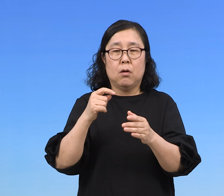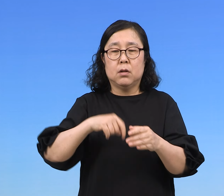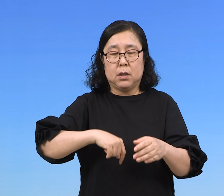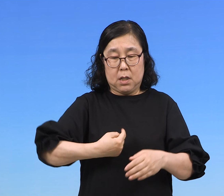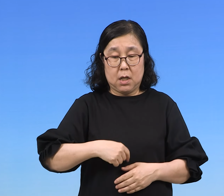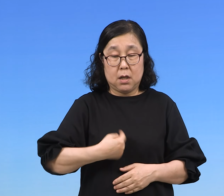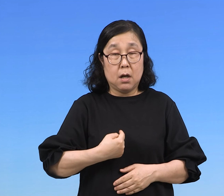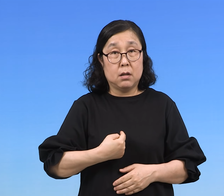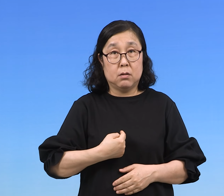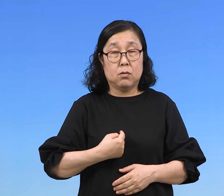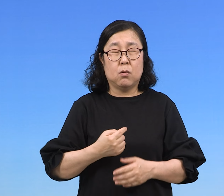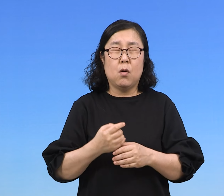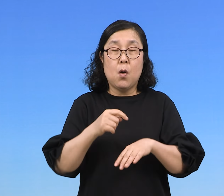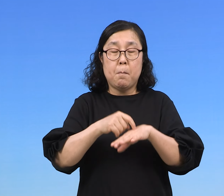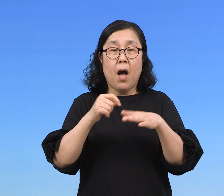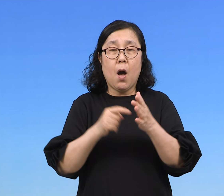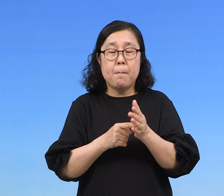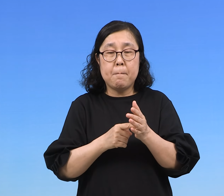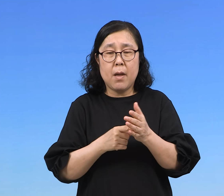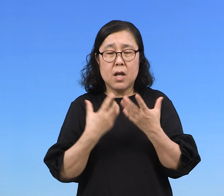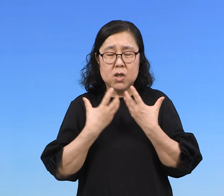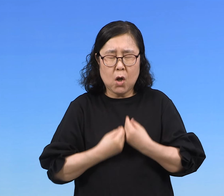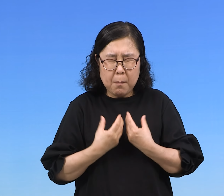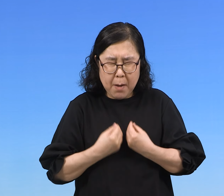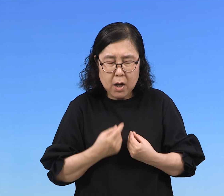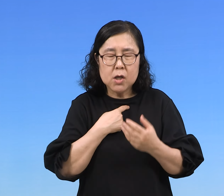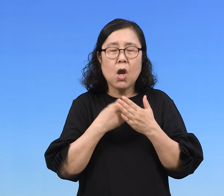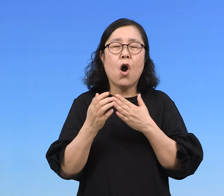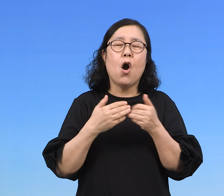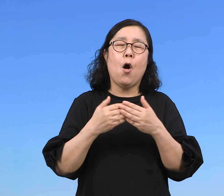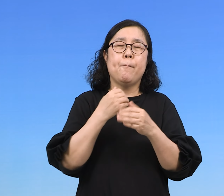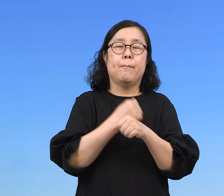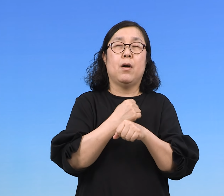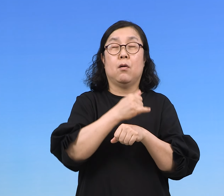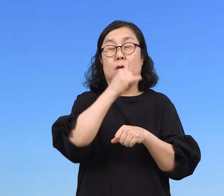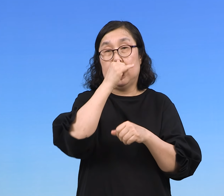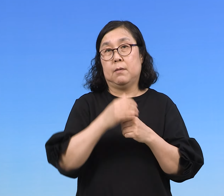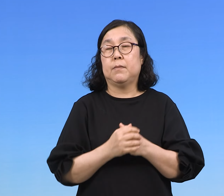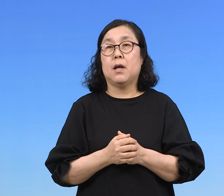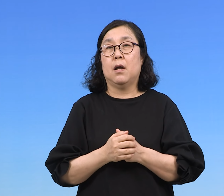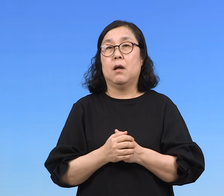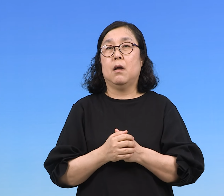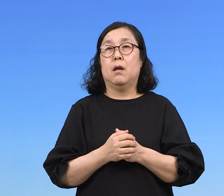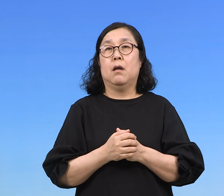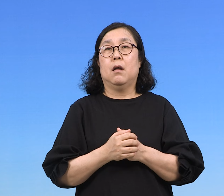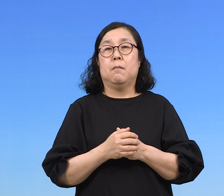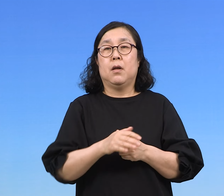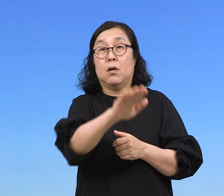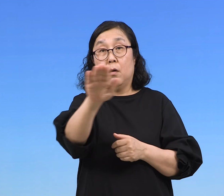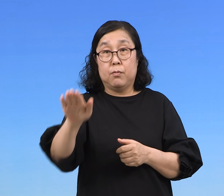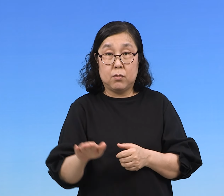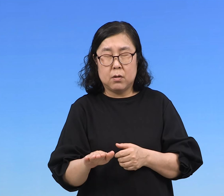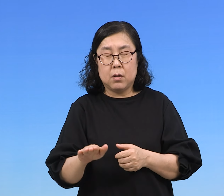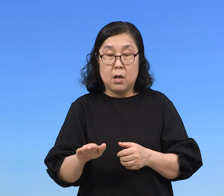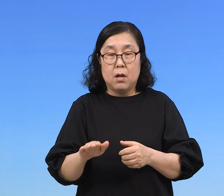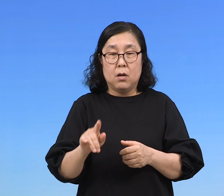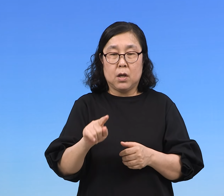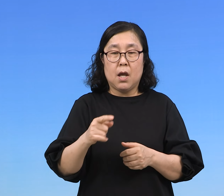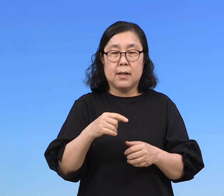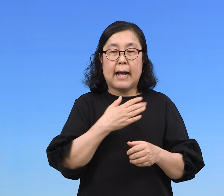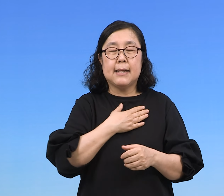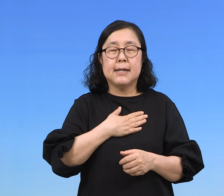아니냐고요. 오늘 여기 나는 아무 걱정이 없다, 문제가 없다, 나는 그냥 늘 행복하다, 아무도 안 계실 거예요.